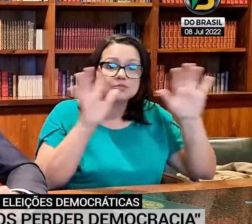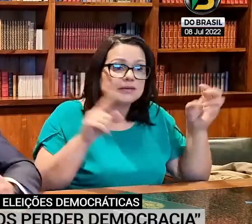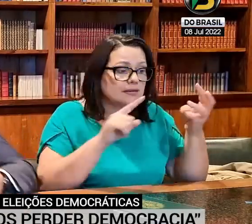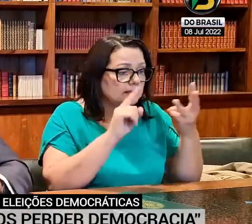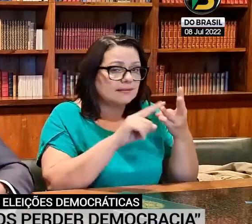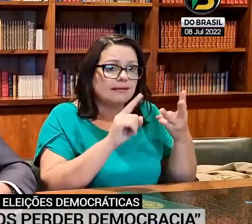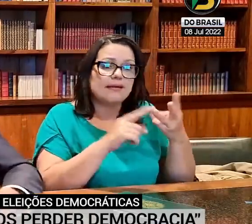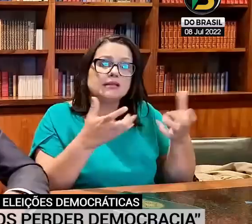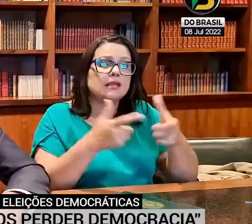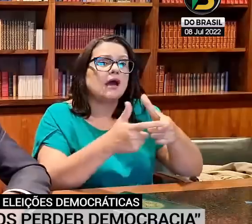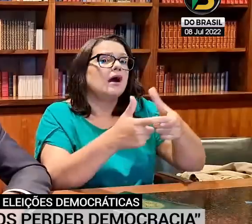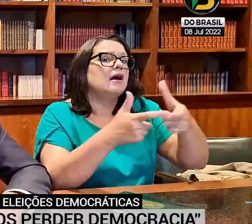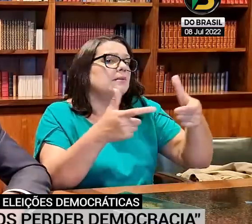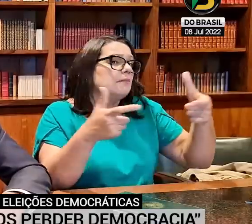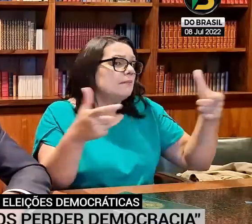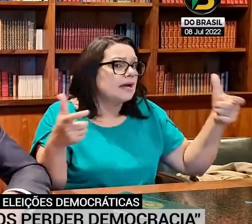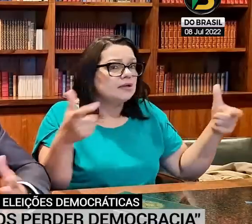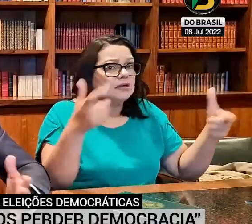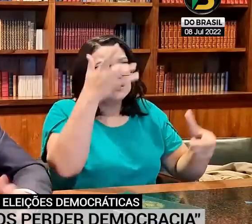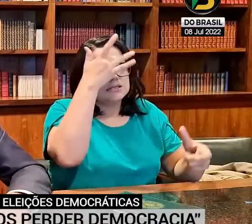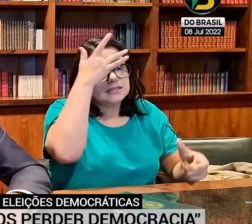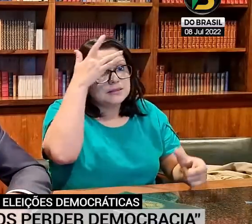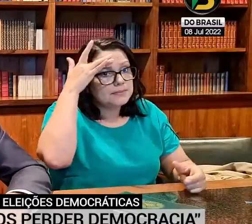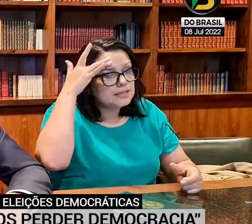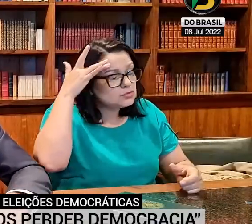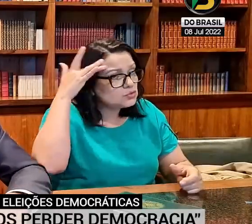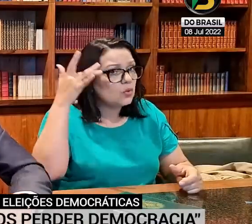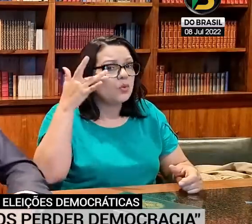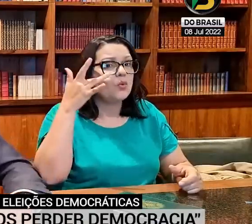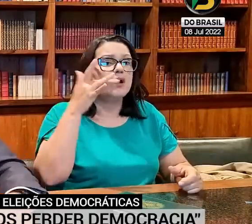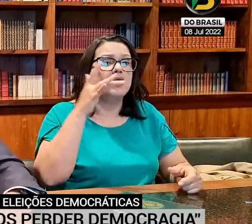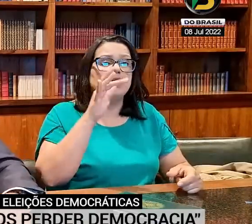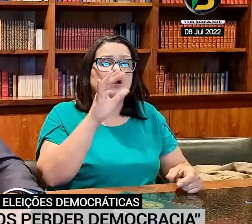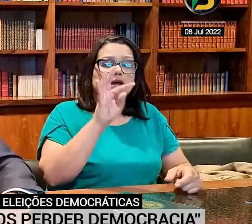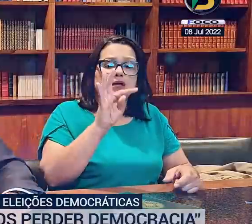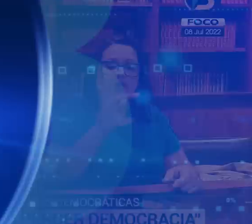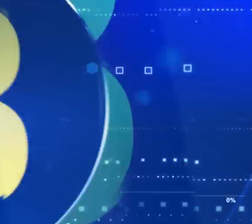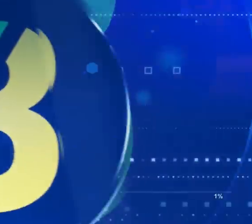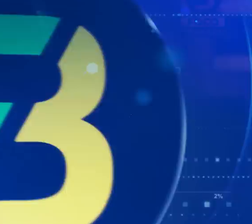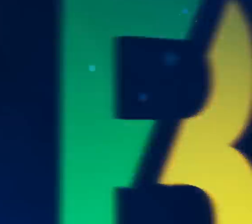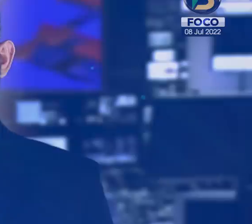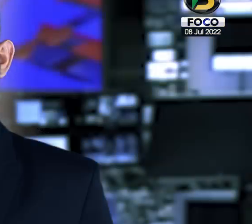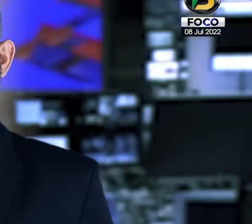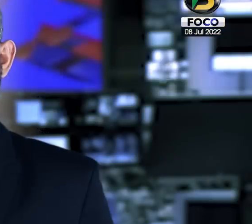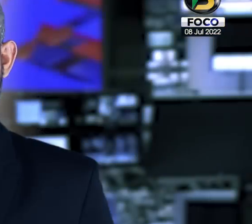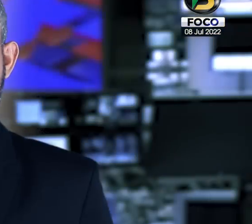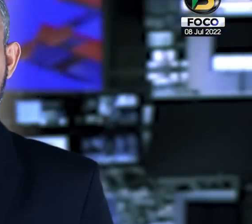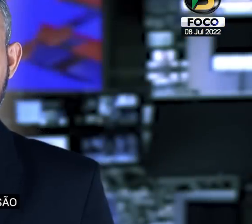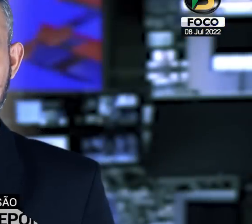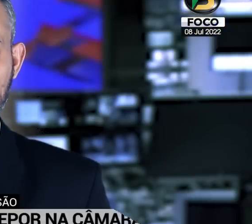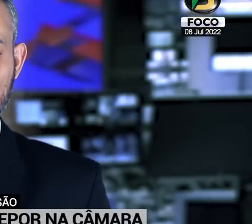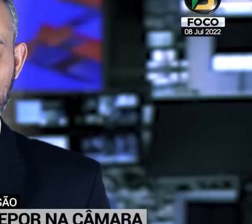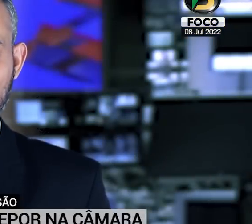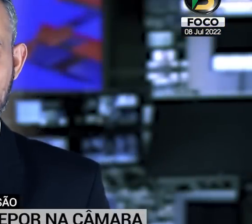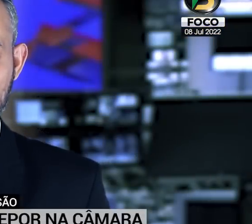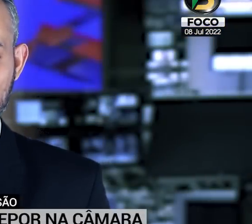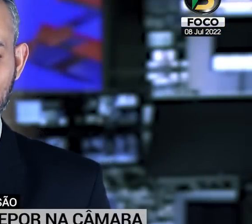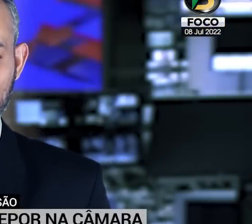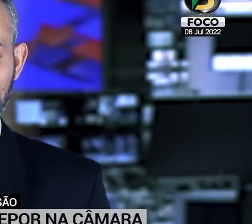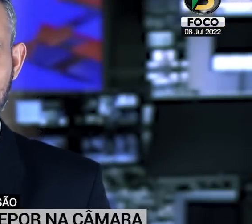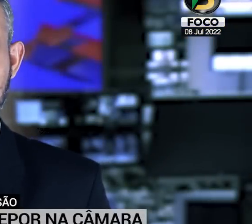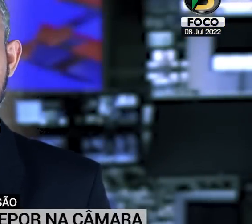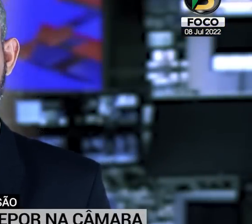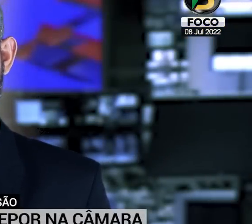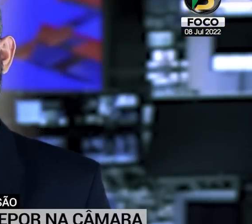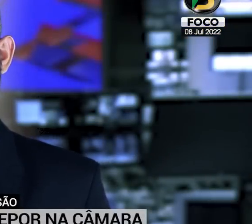tentou uma grande maioria quase todos do Tribunal Superior e Tom o empresário Marcos Valério